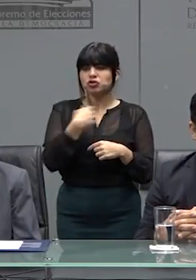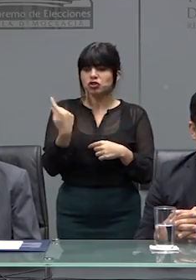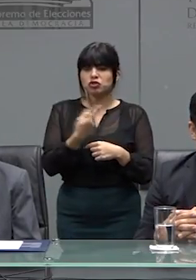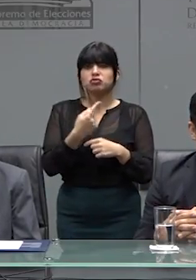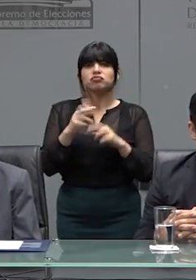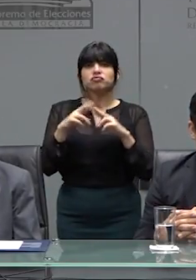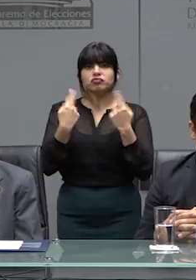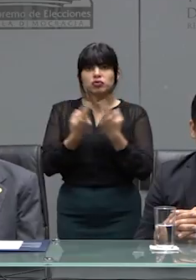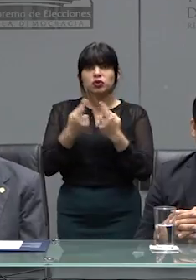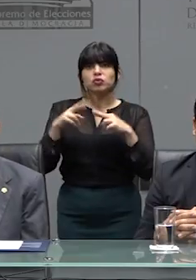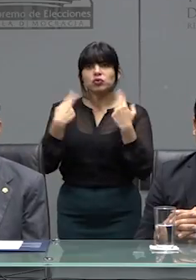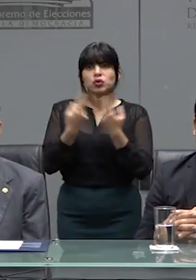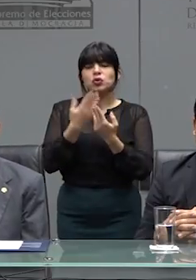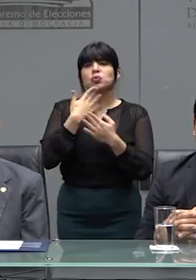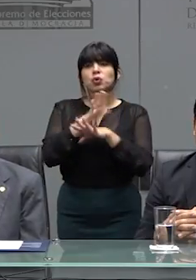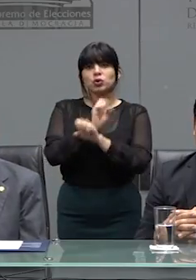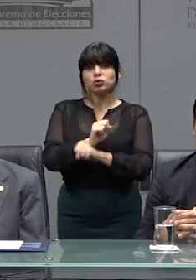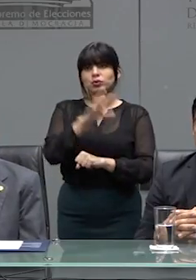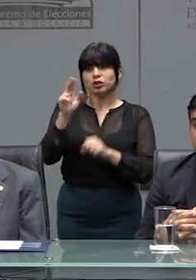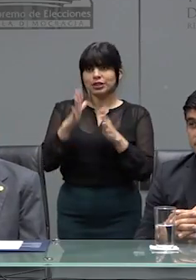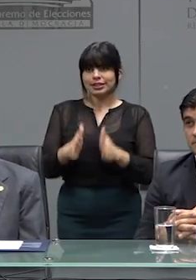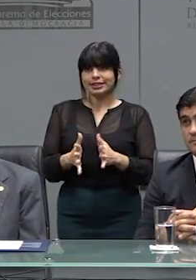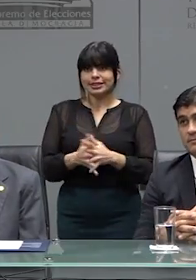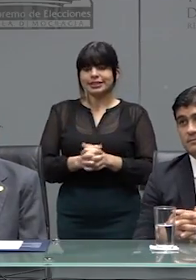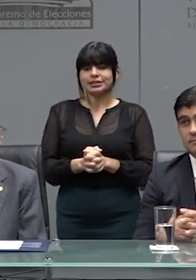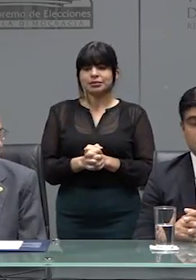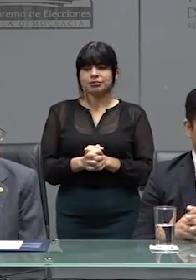una bonita costumbre costarricense.